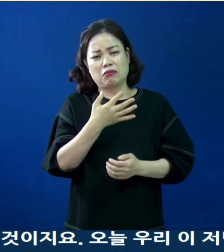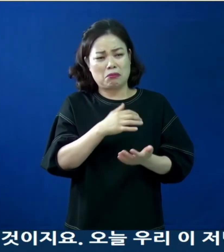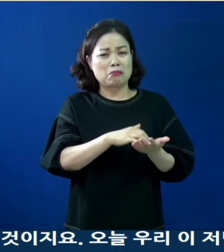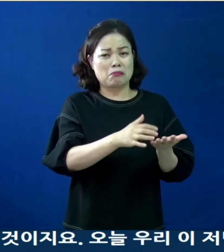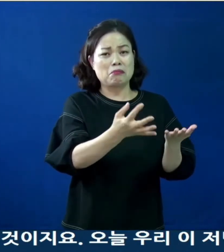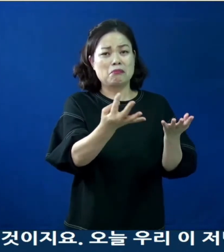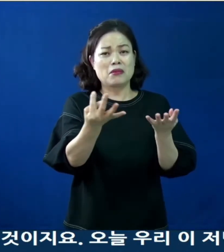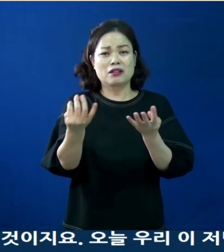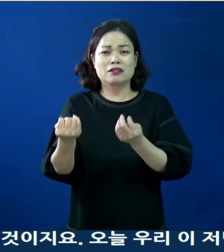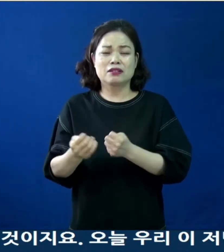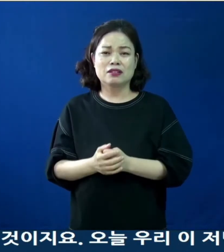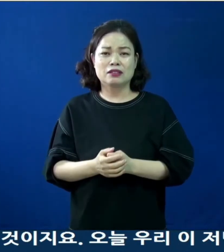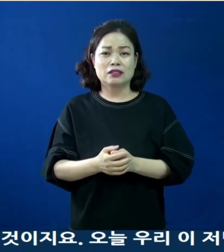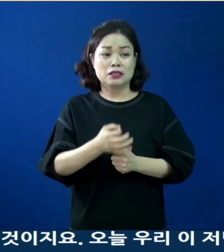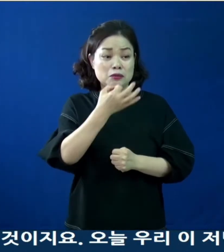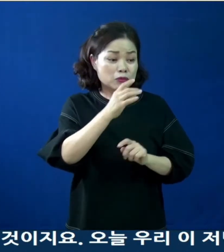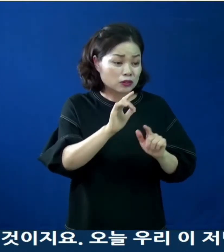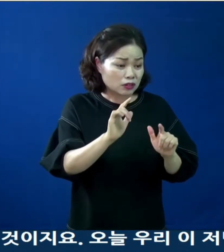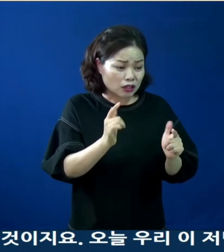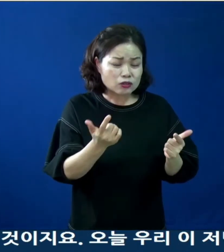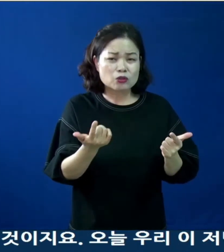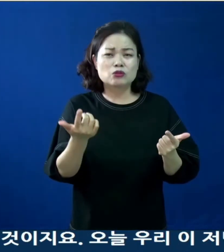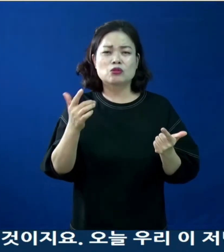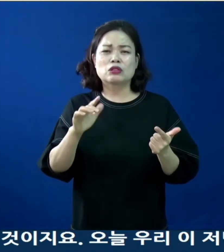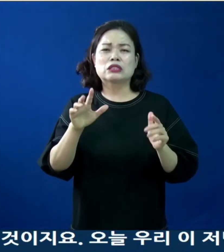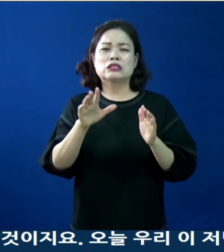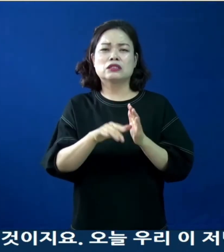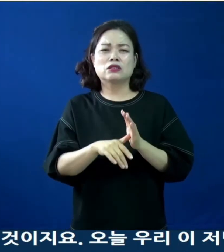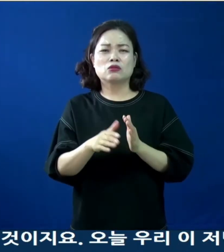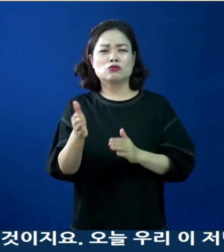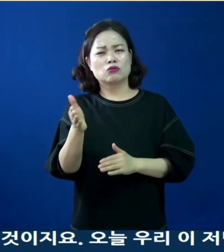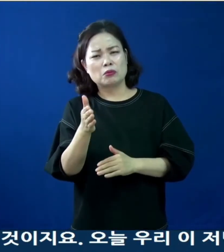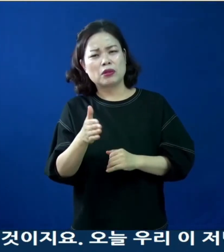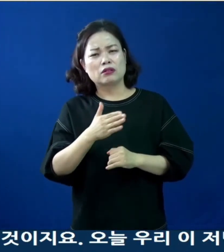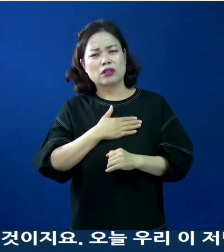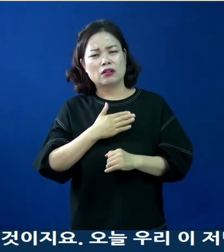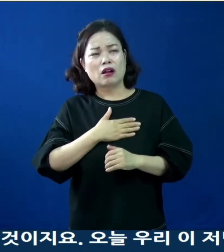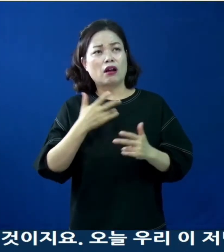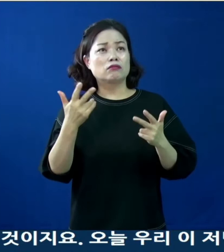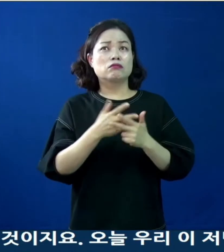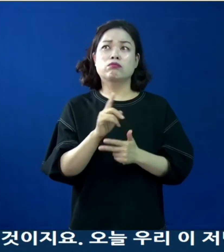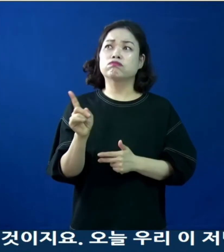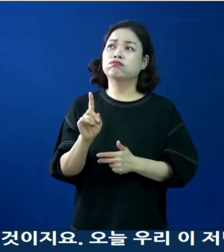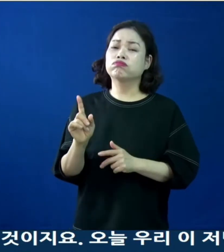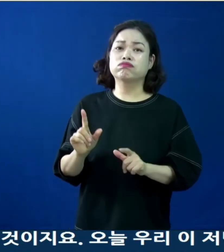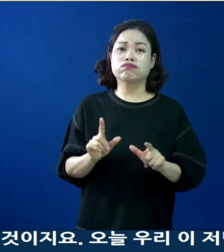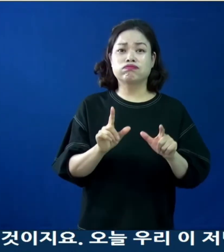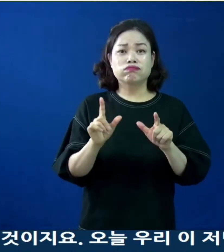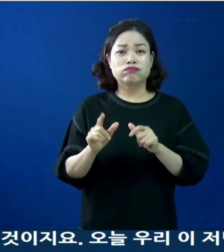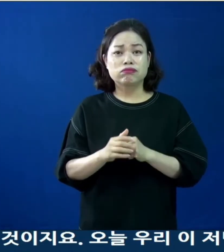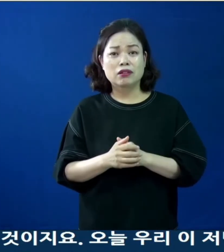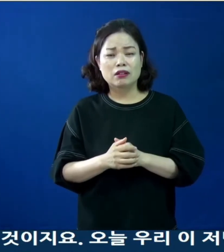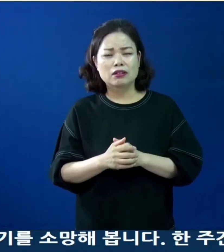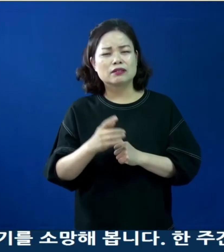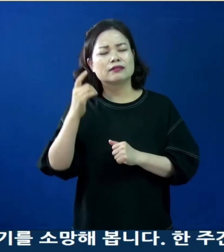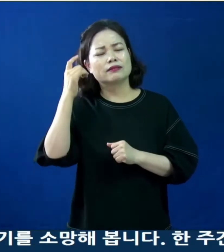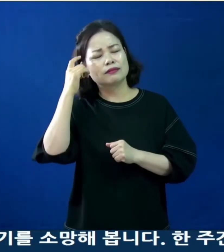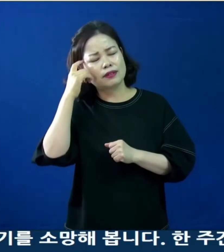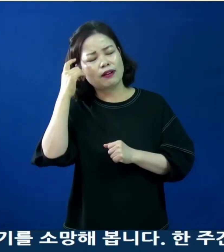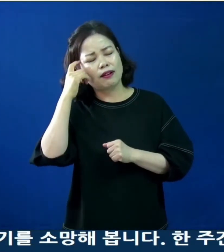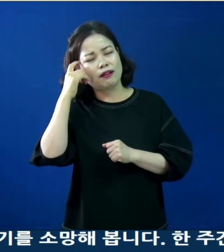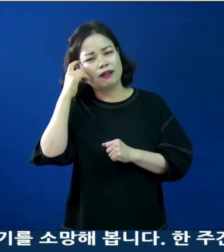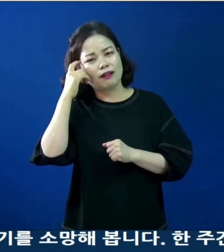같아요. 힘 안 드셨어도 이때쯤 되면 내가 한 주간 뭐 하고 살았지? 이런 생각이